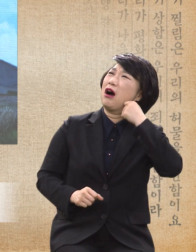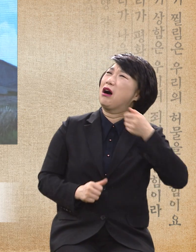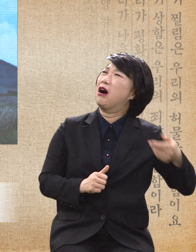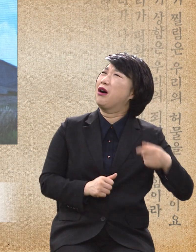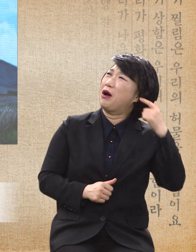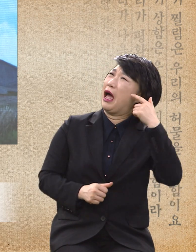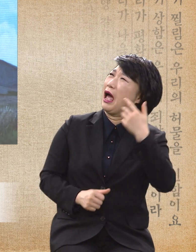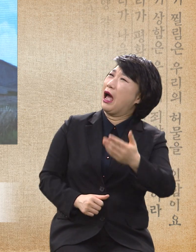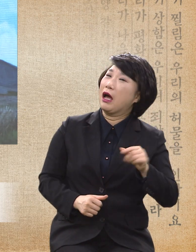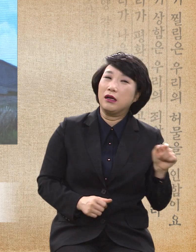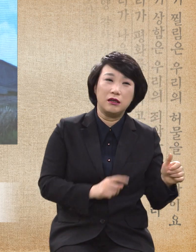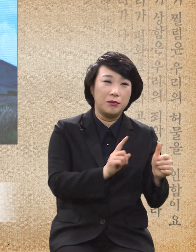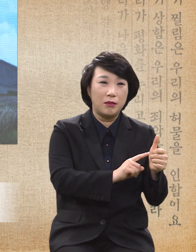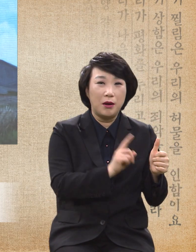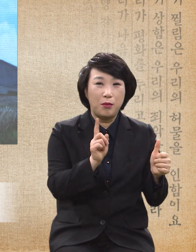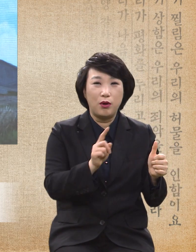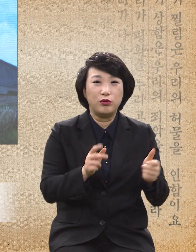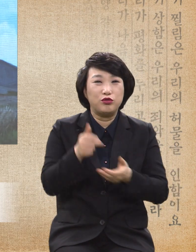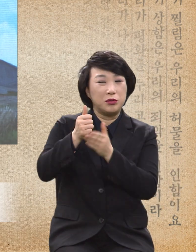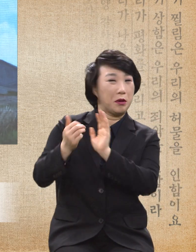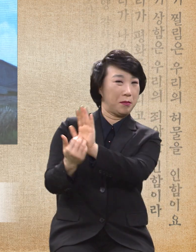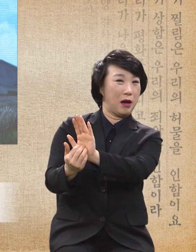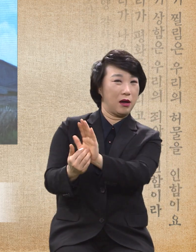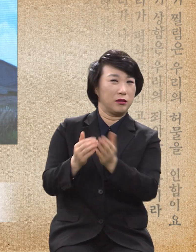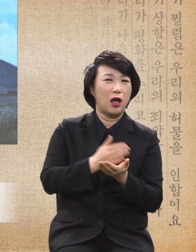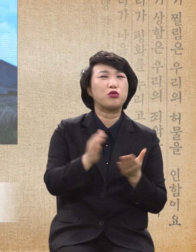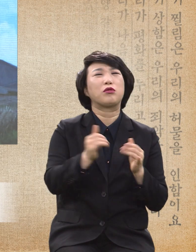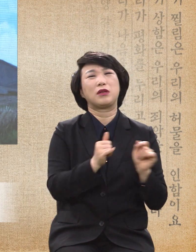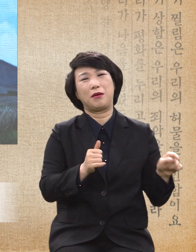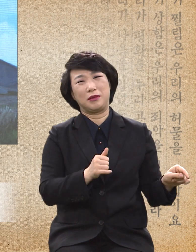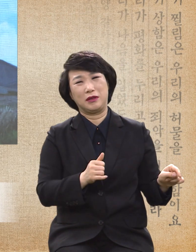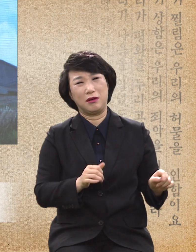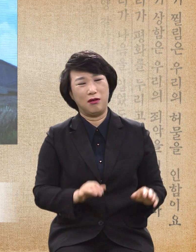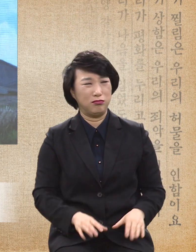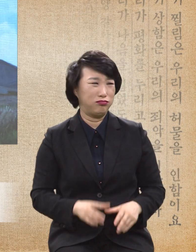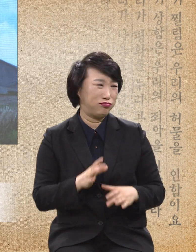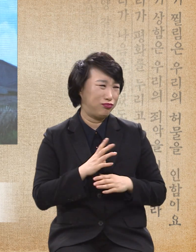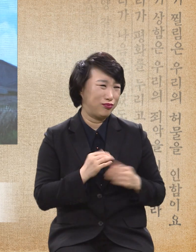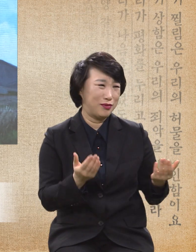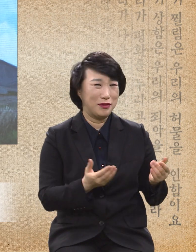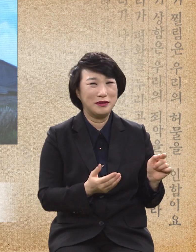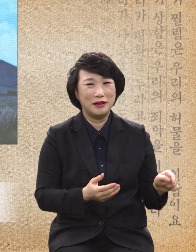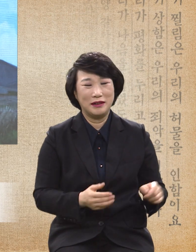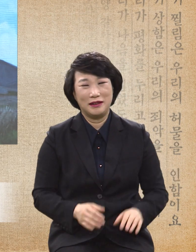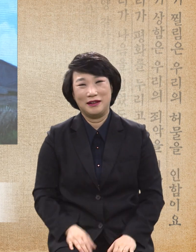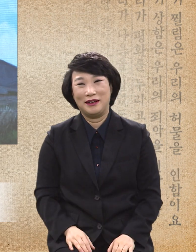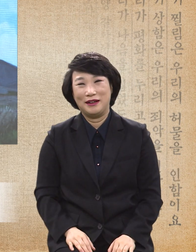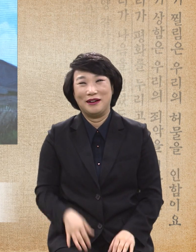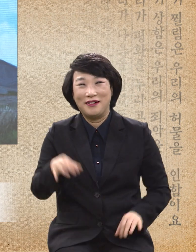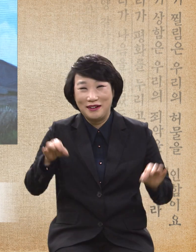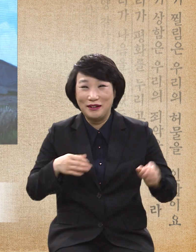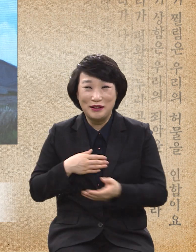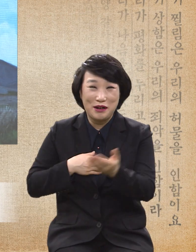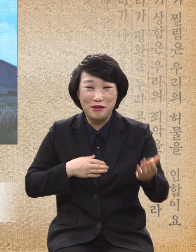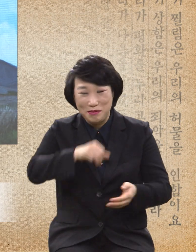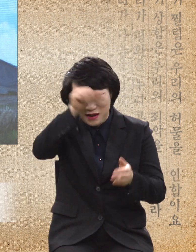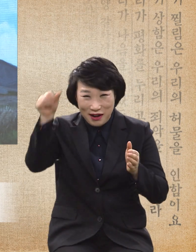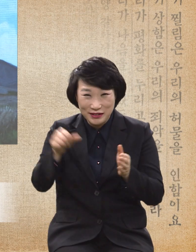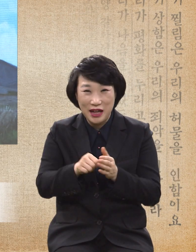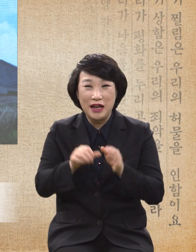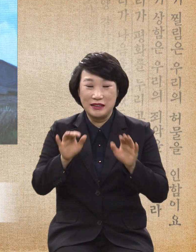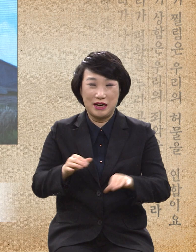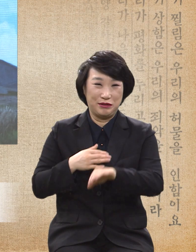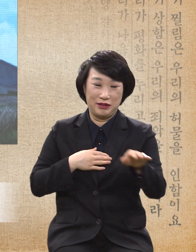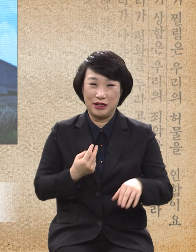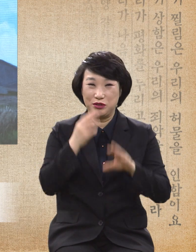있어. 이 사람은 주님을 배 타고 내쫓는 사람이야. 무서운 일이야. 내 평생 숨져서